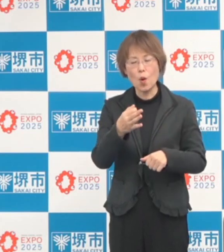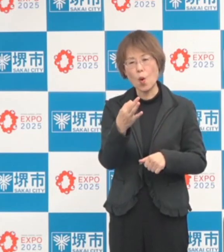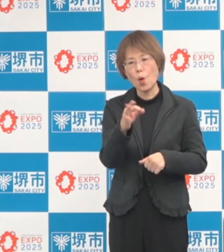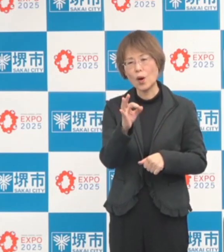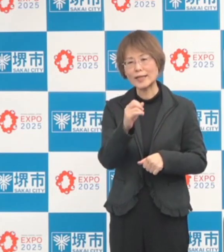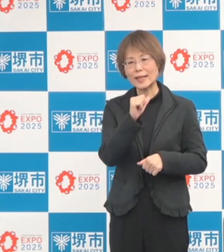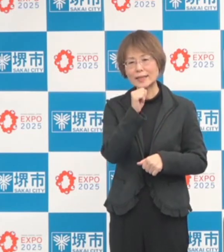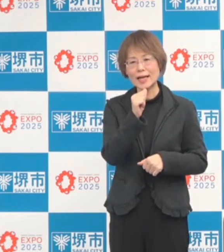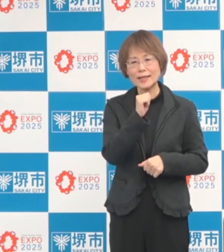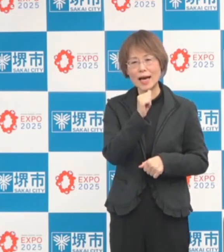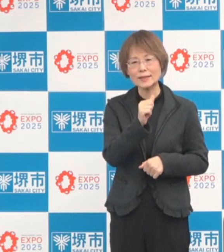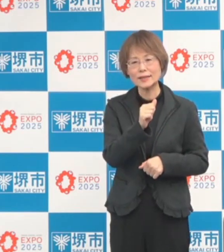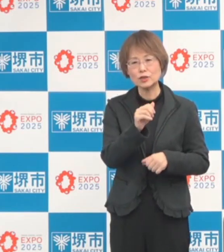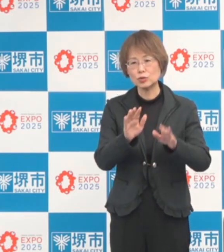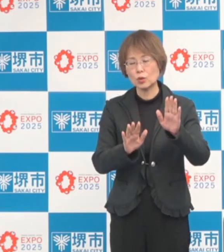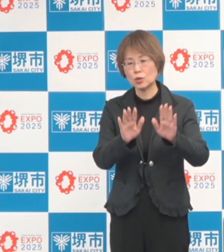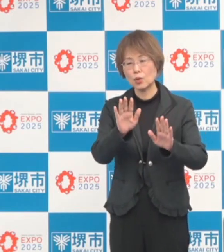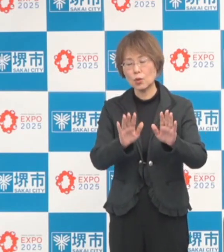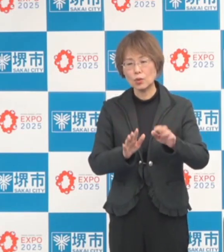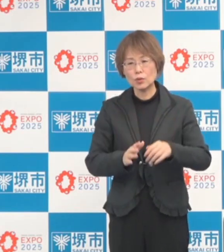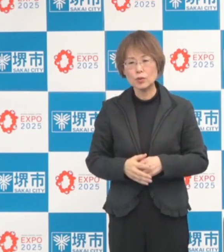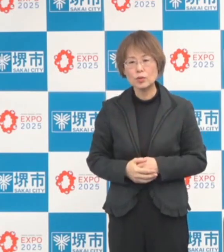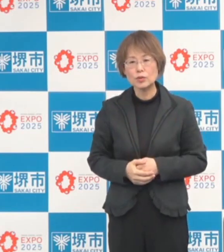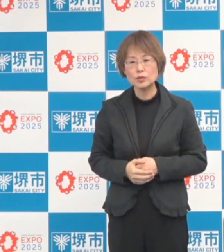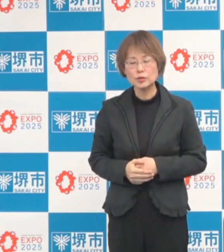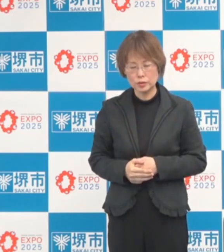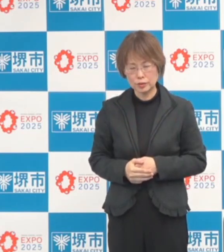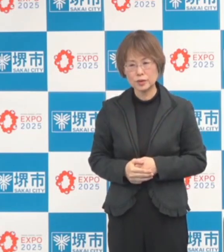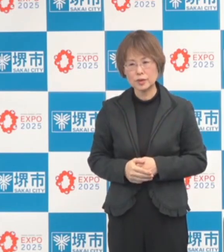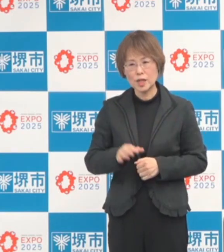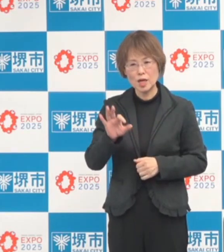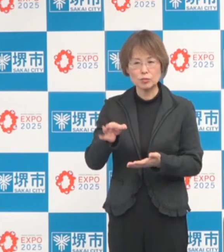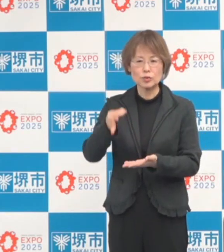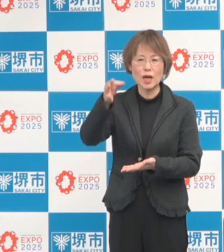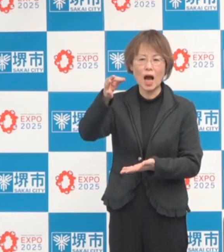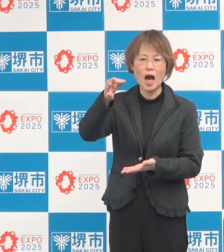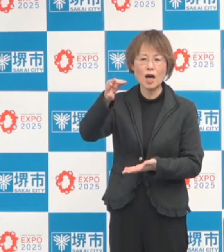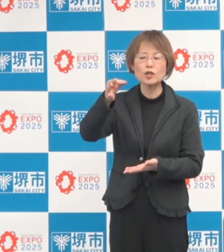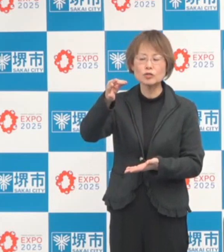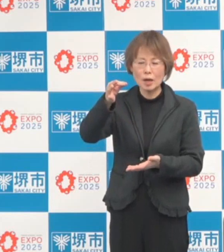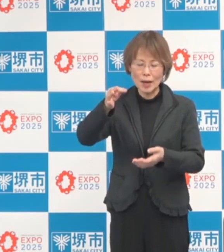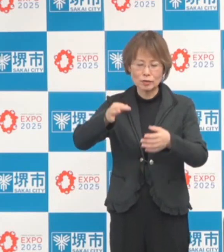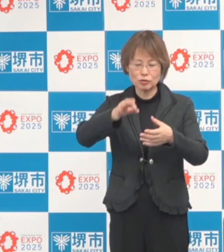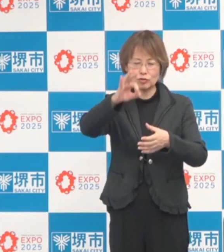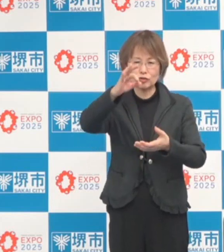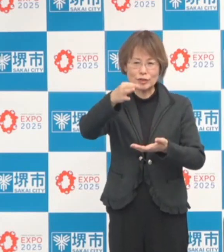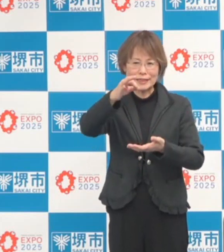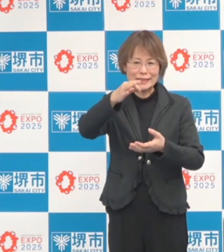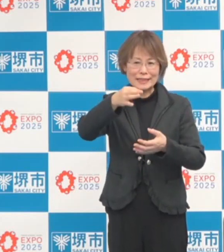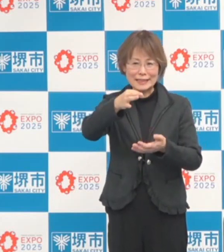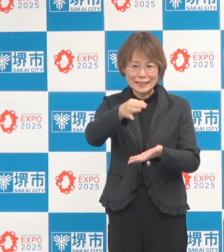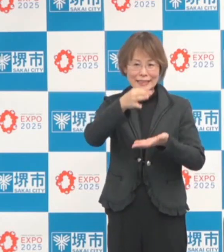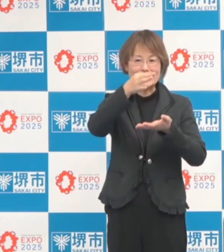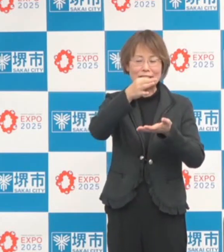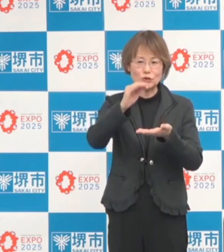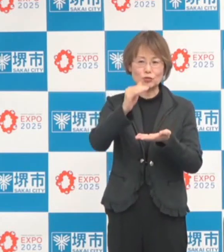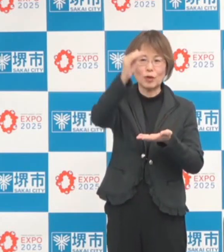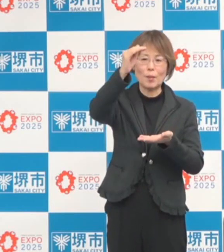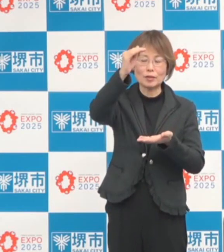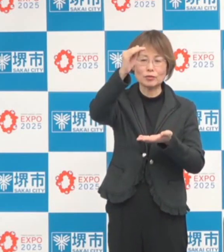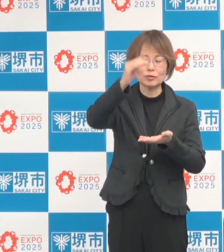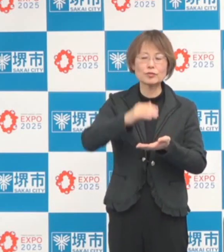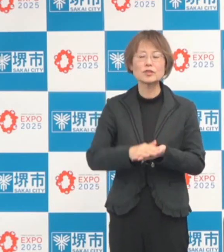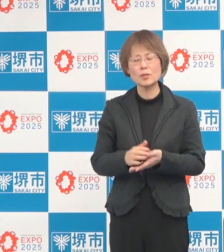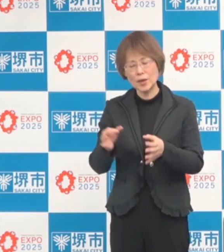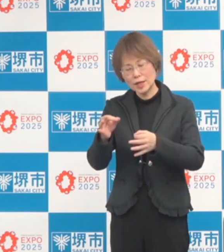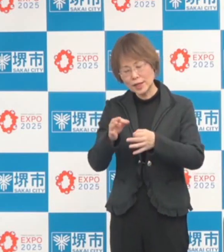で本来ですと、よく物価を回る賃金の値上げという賃上げという話がありますけれども、経